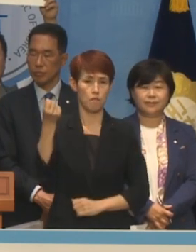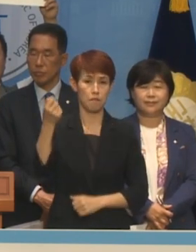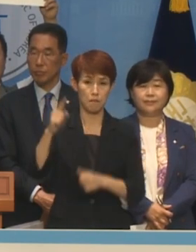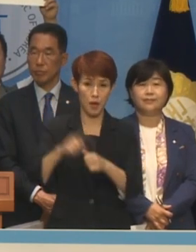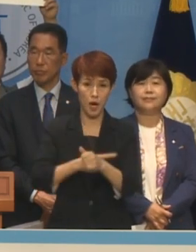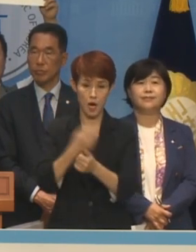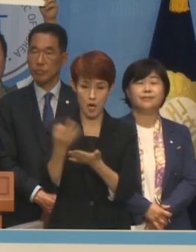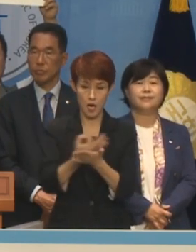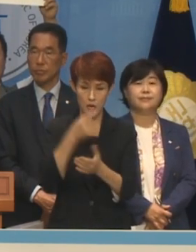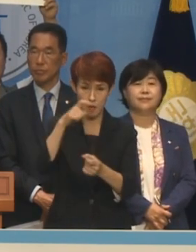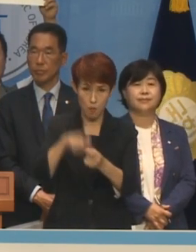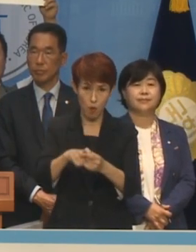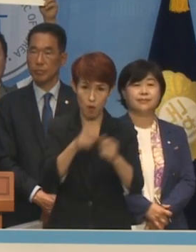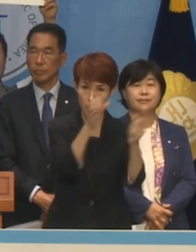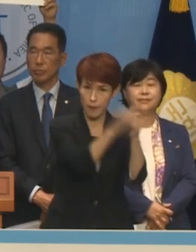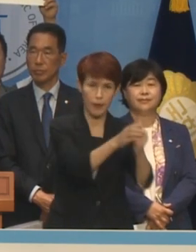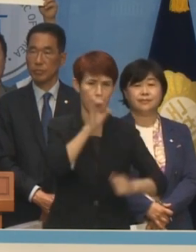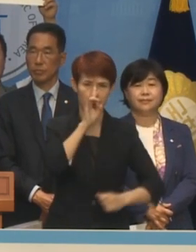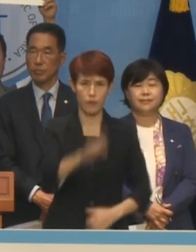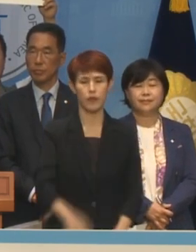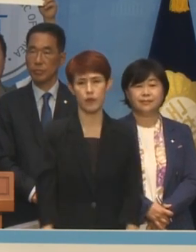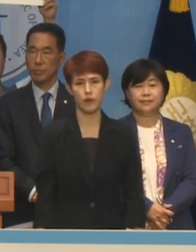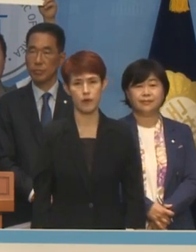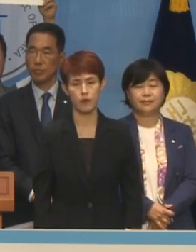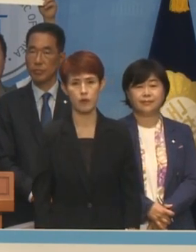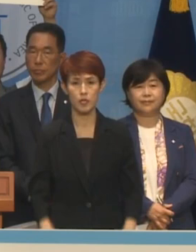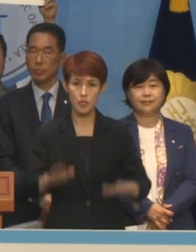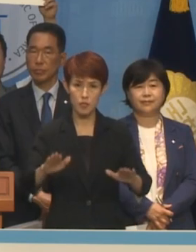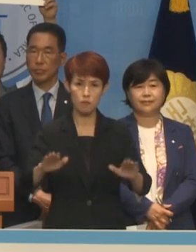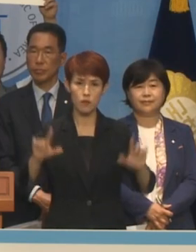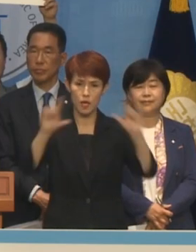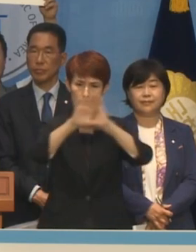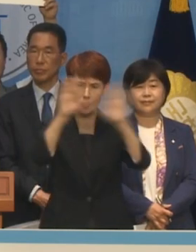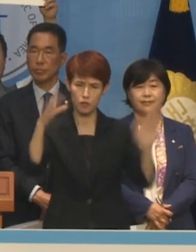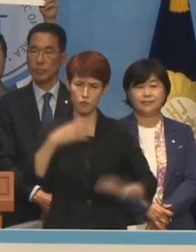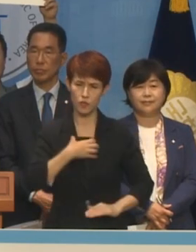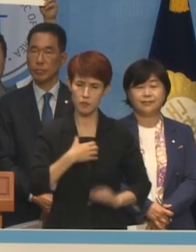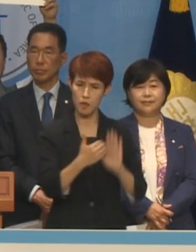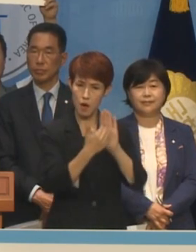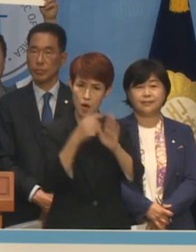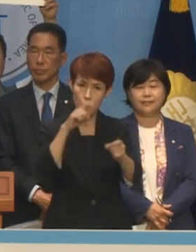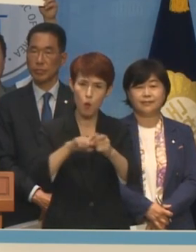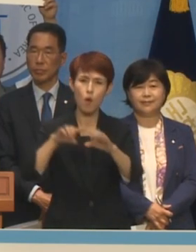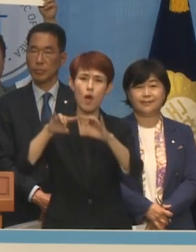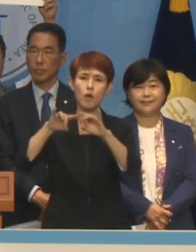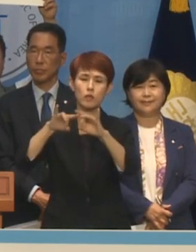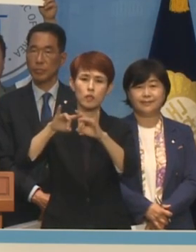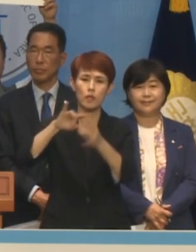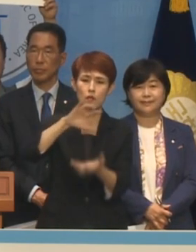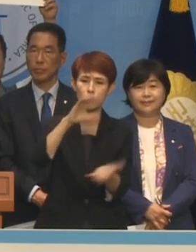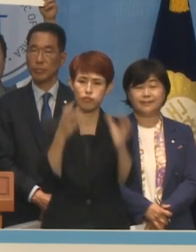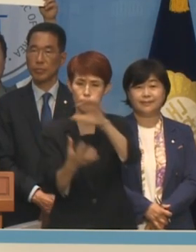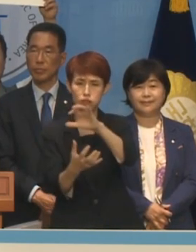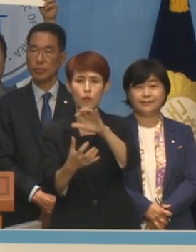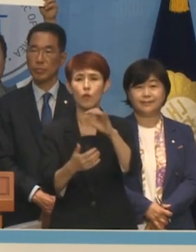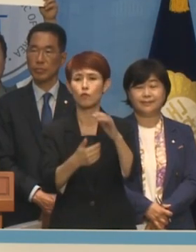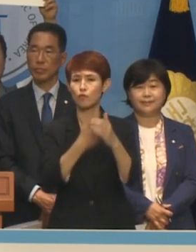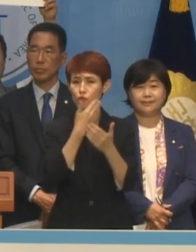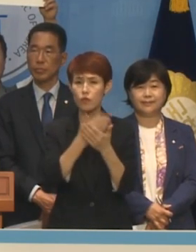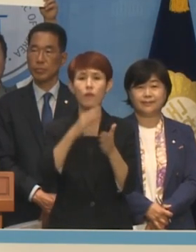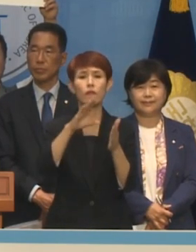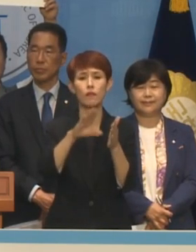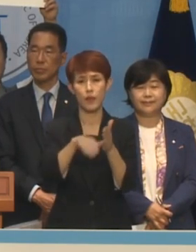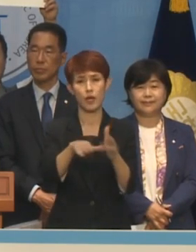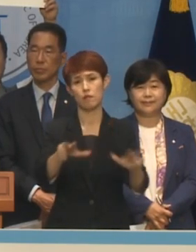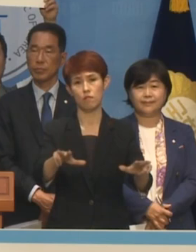이윤을 위한 시장에 맡길 수 없습니다. 현재 기후위기 대응을 위한 에너지 전환이라는 시대적 과제를 앞두고